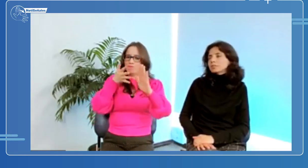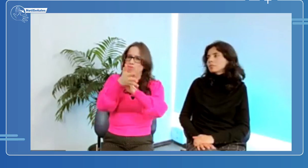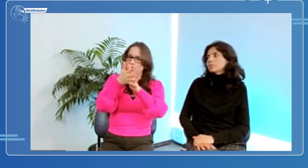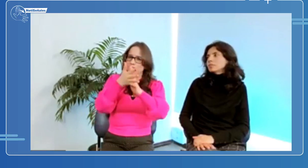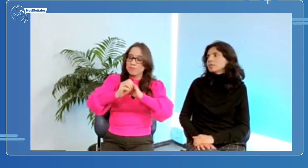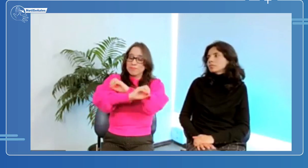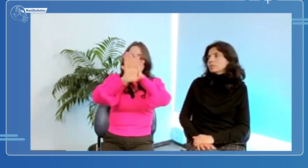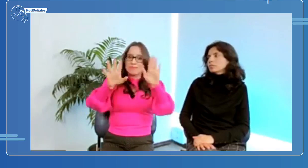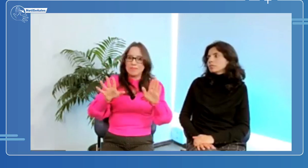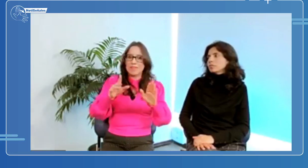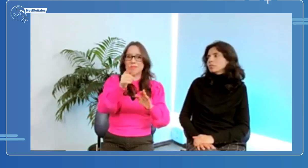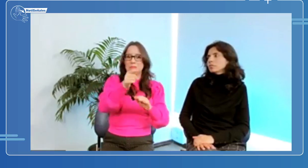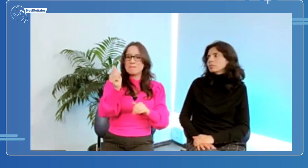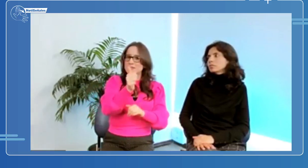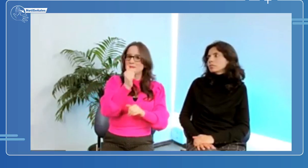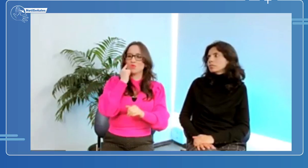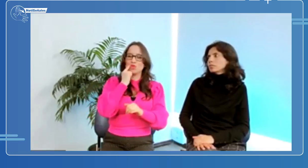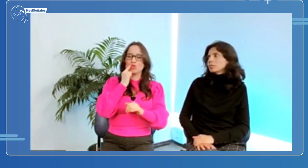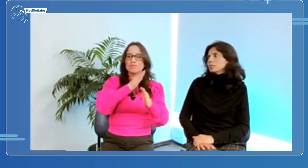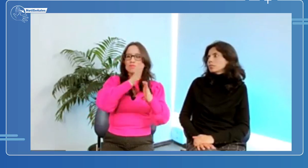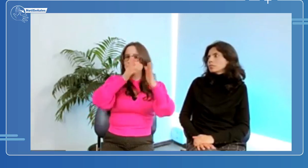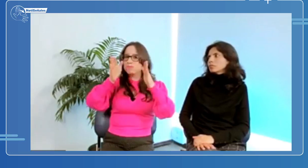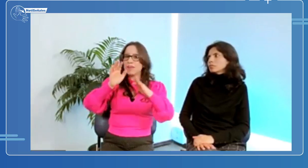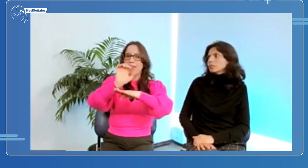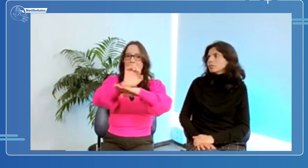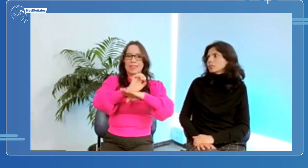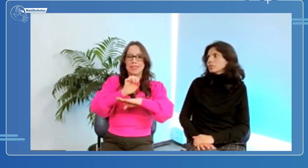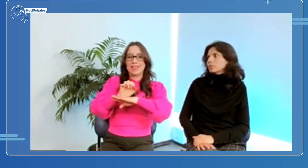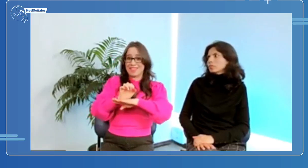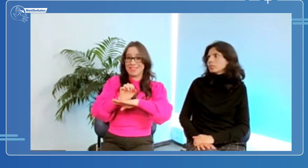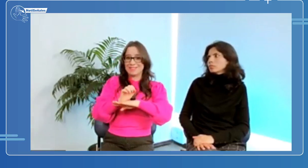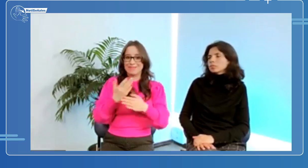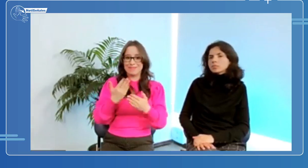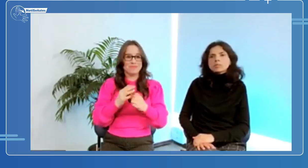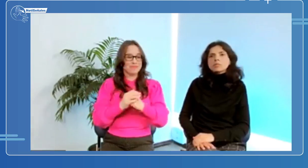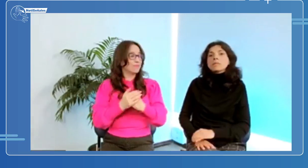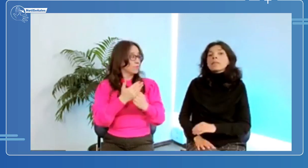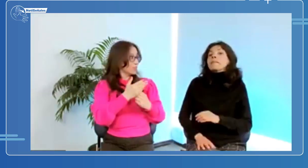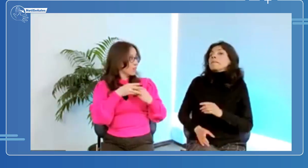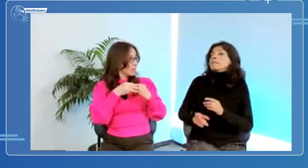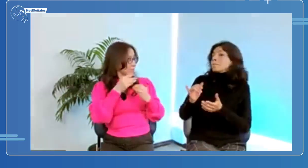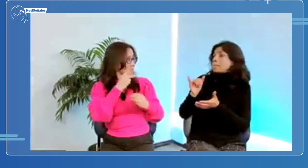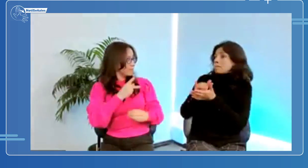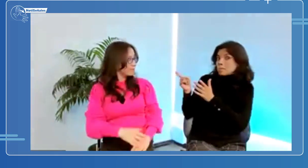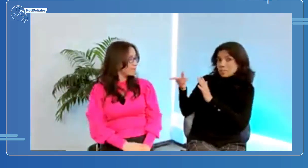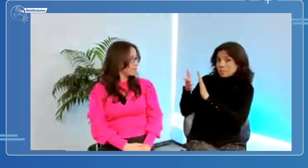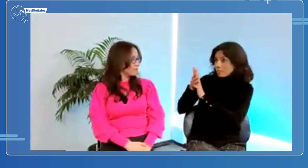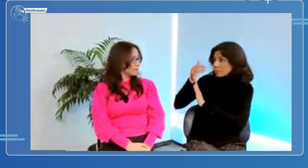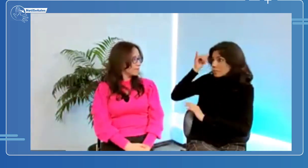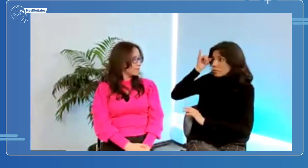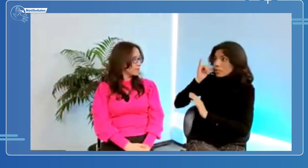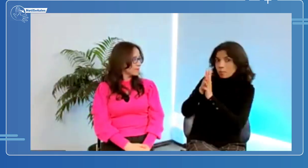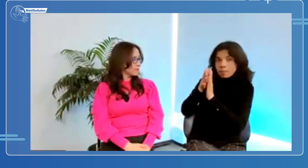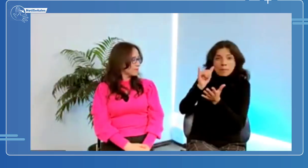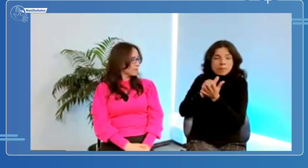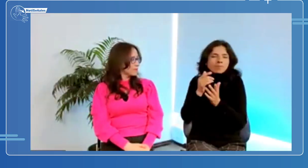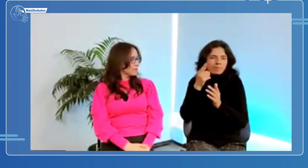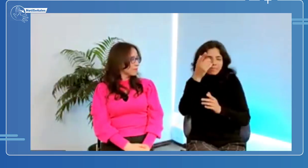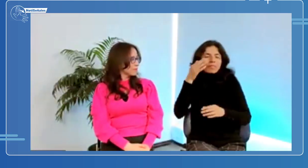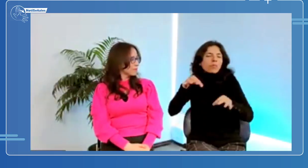que llamemos a pedir una cita, no, damos claridades frente a los trámites en relación al Sistema General de Y Seguridad Social. agregando a